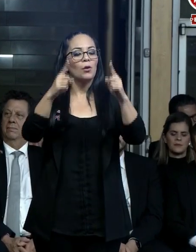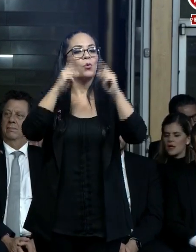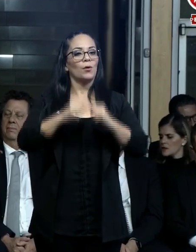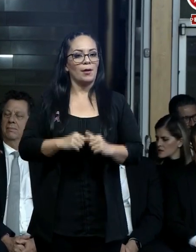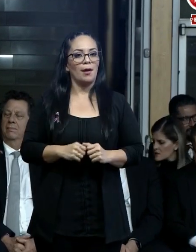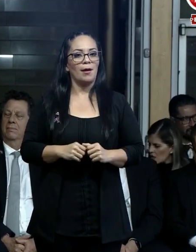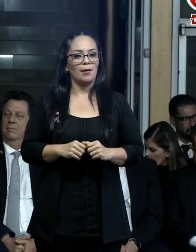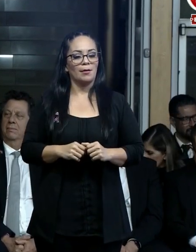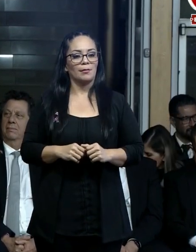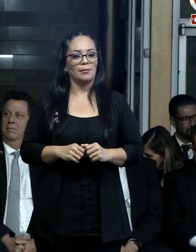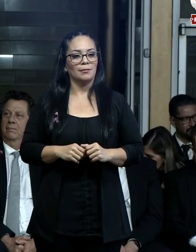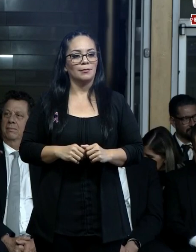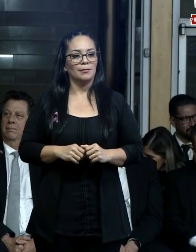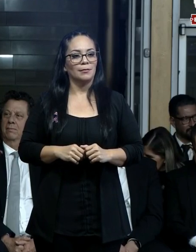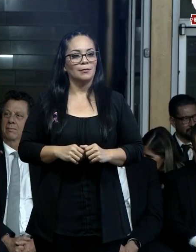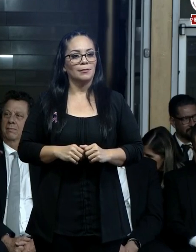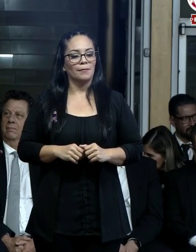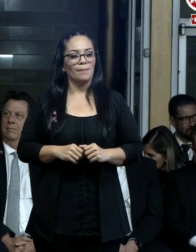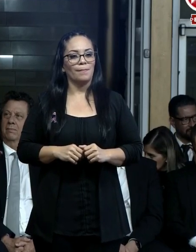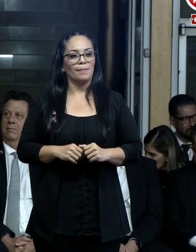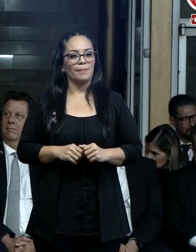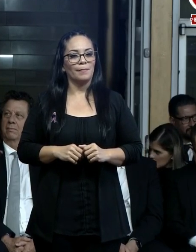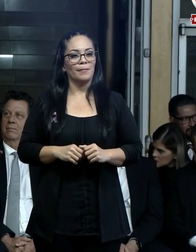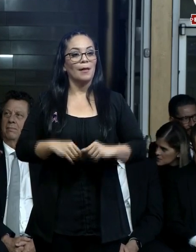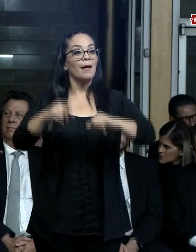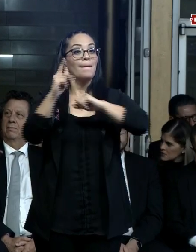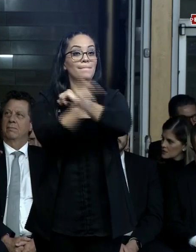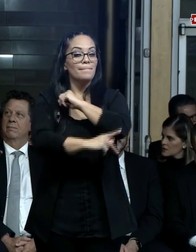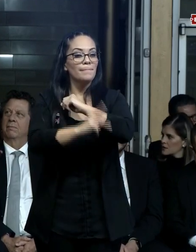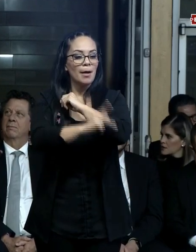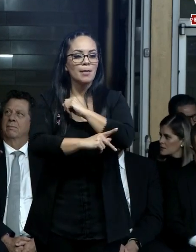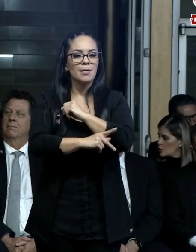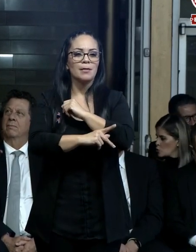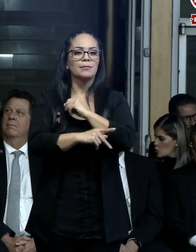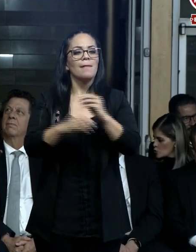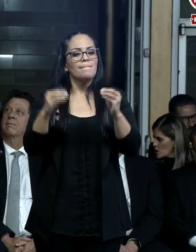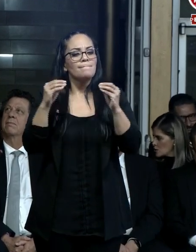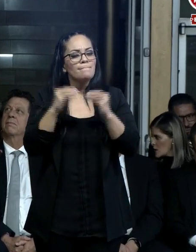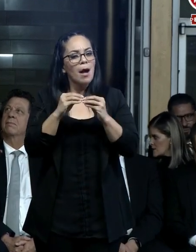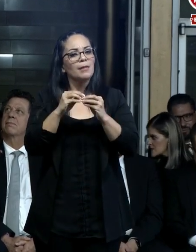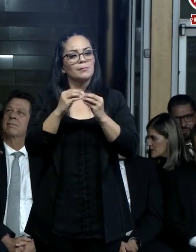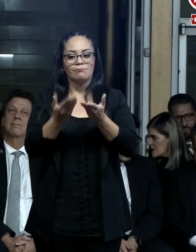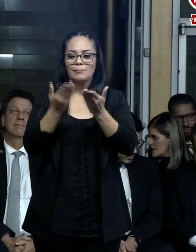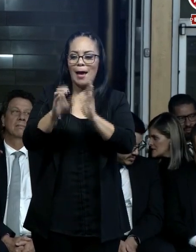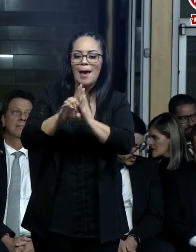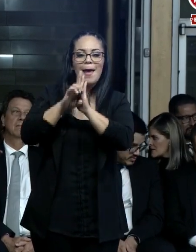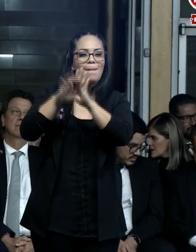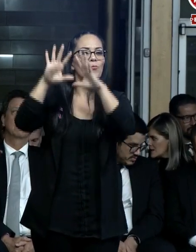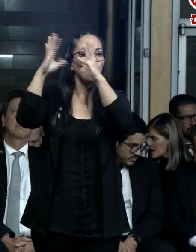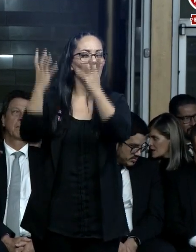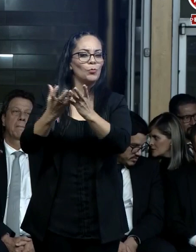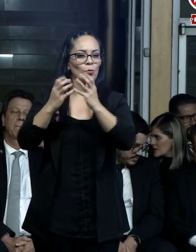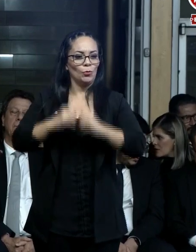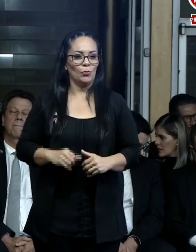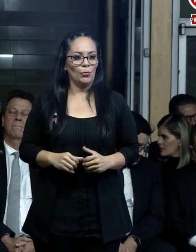convertirla en una de las naciones más ejemplares del mundo.